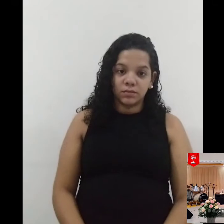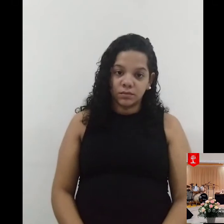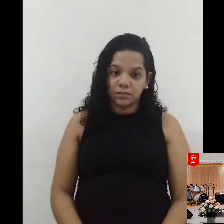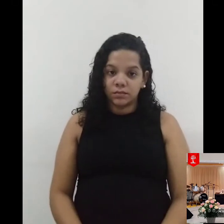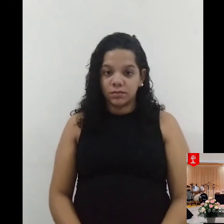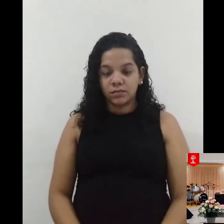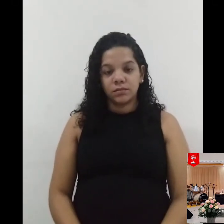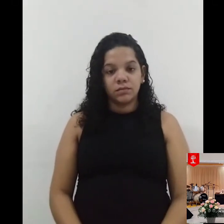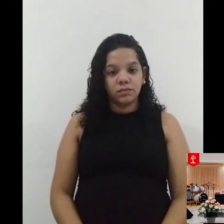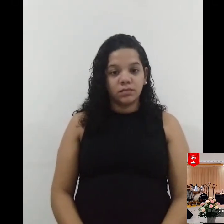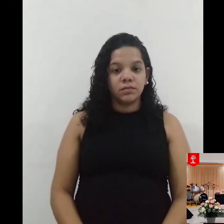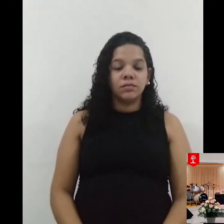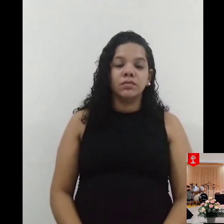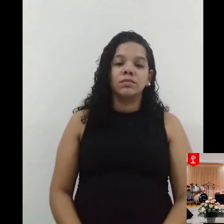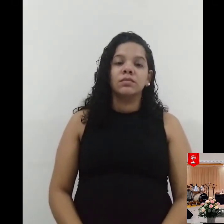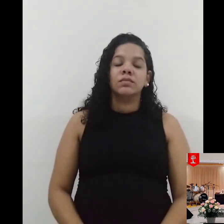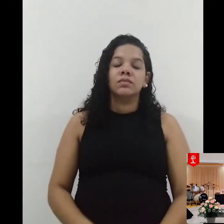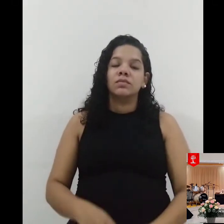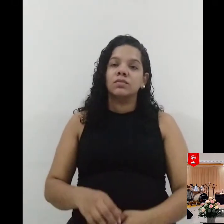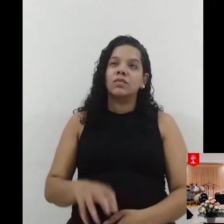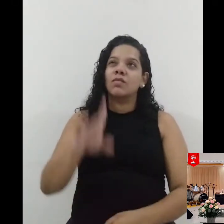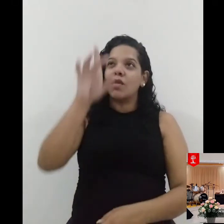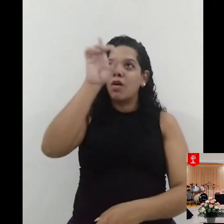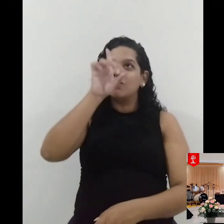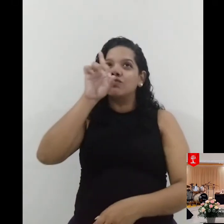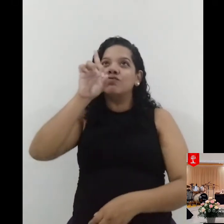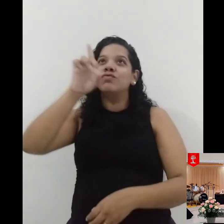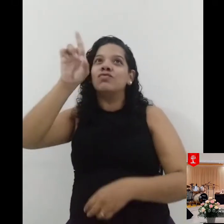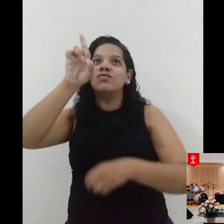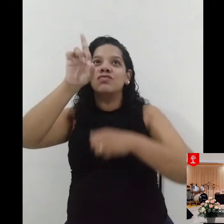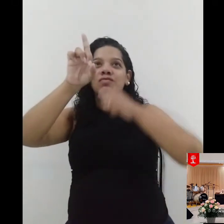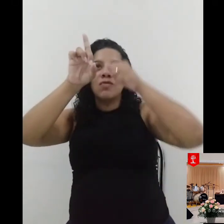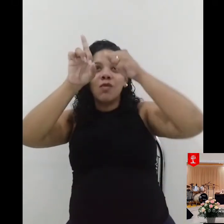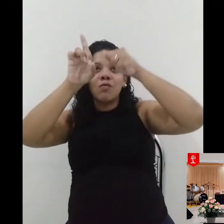és Senhor